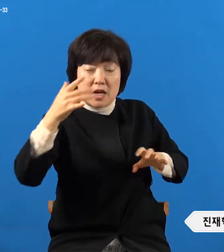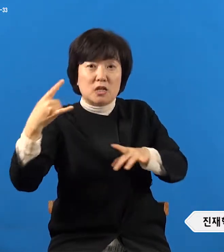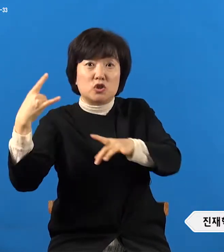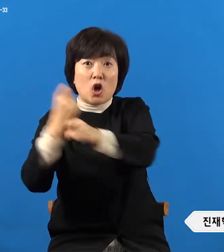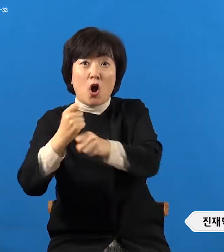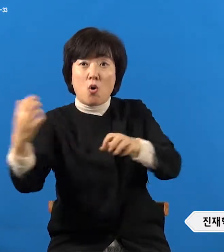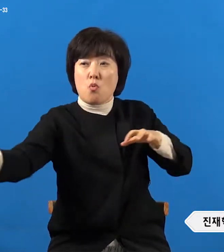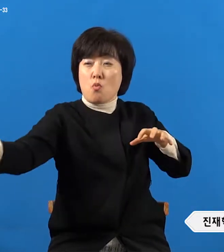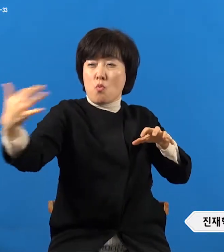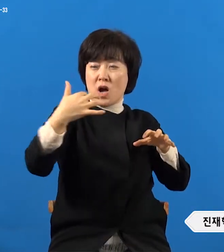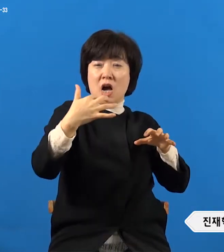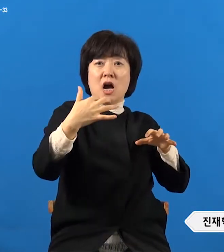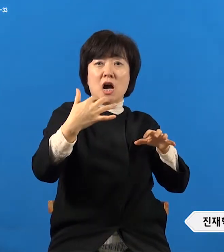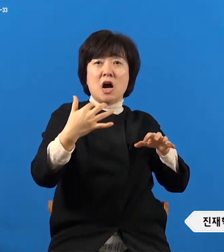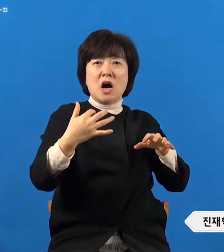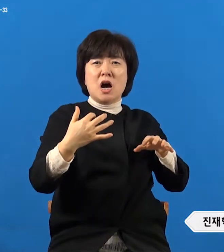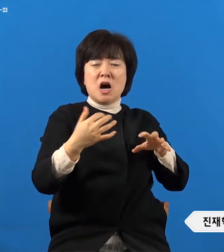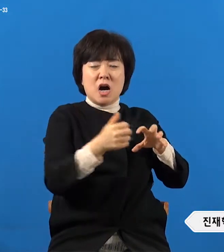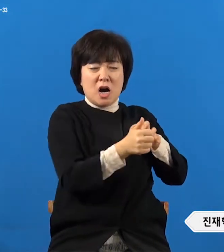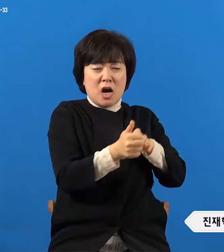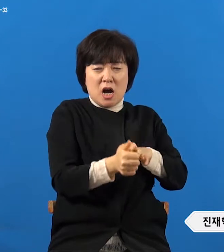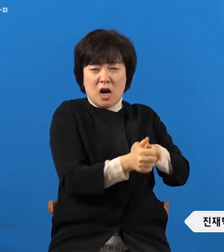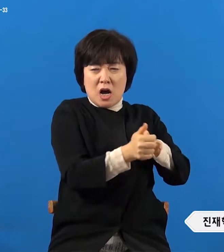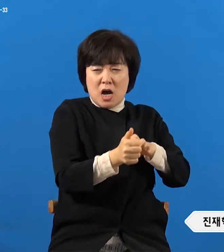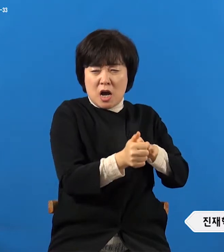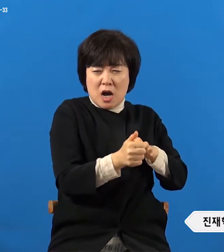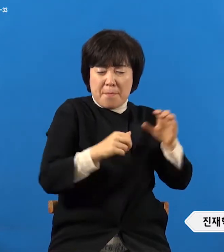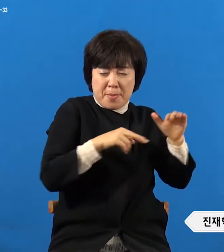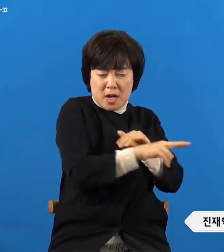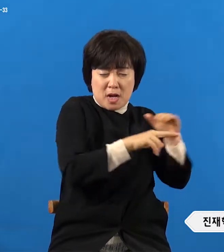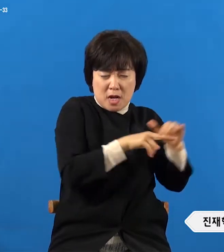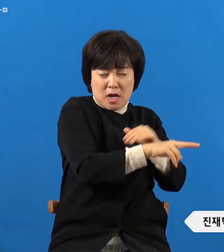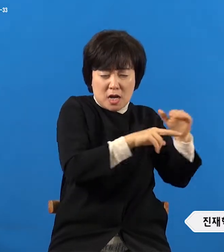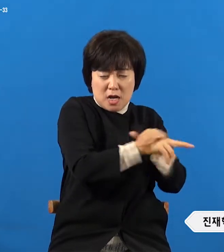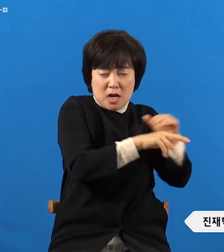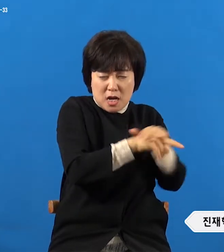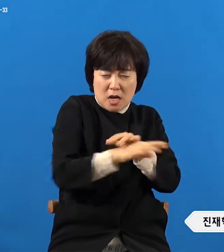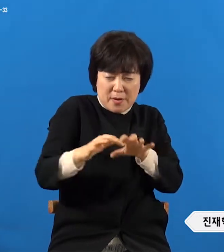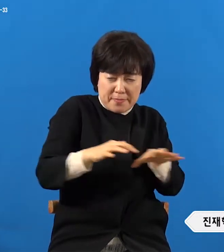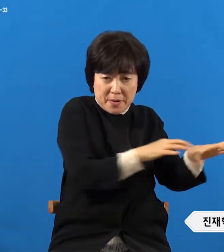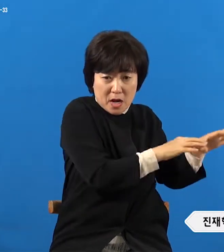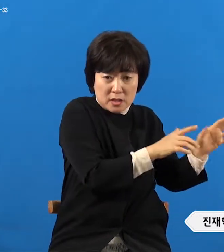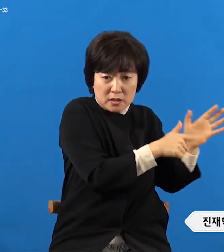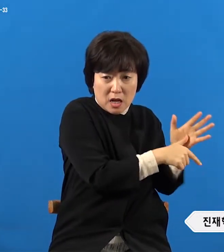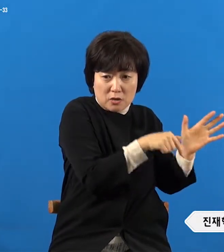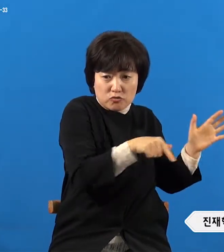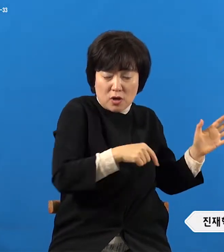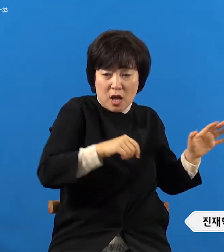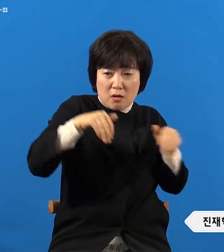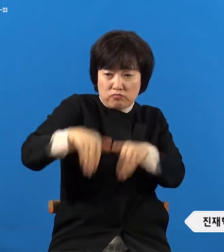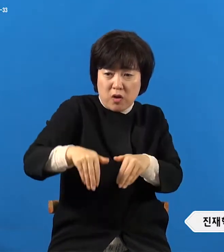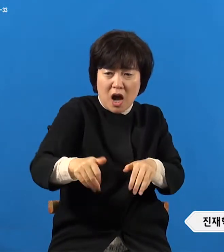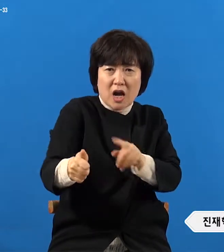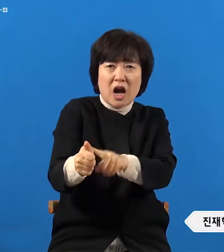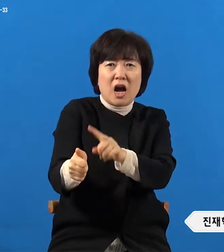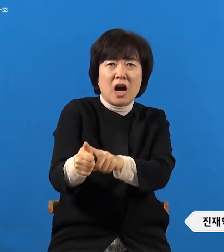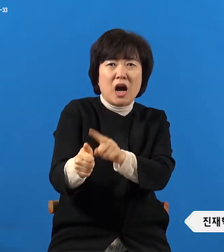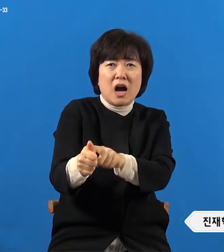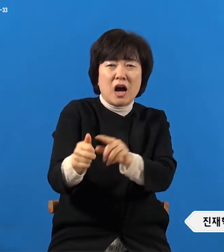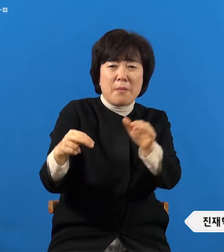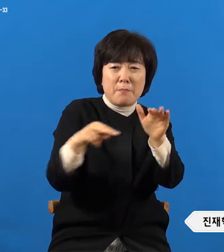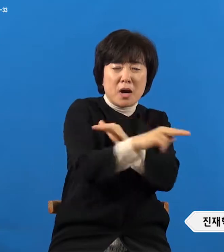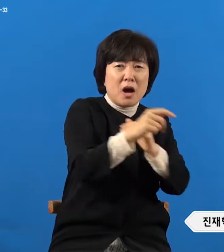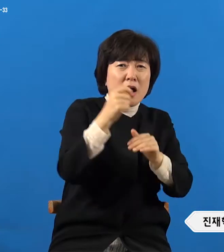공격에 몸을 숨기면서 안전한 지대로 피하고 있었는데, 그 중에 한 부하가 그만 미처 피하지